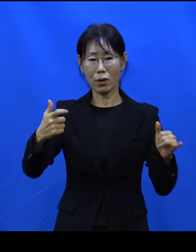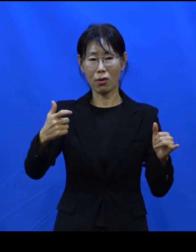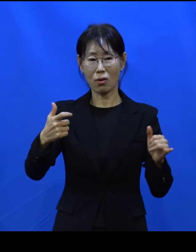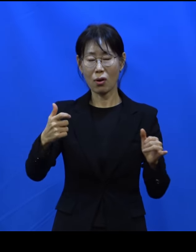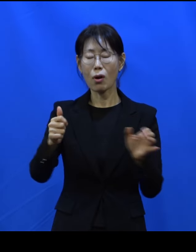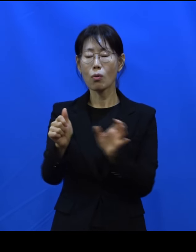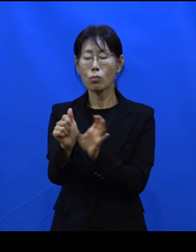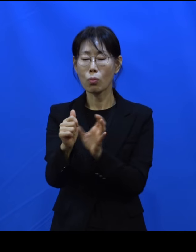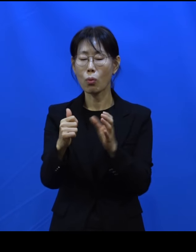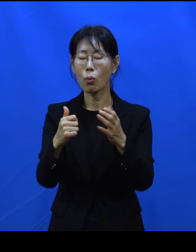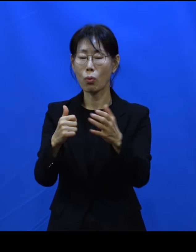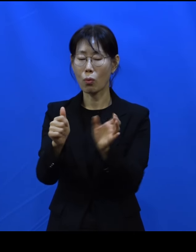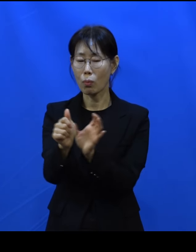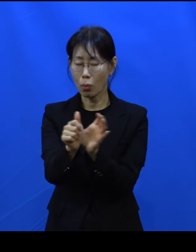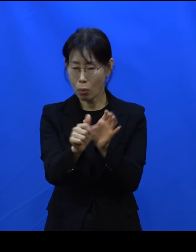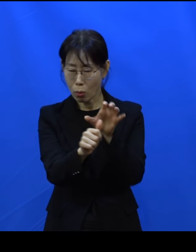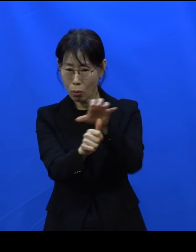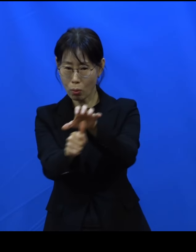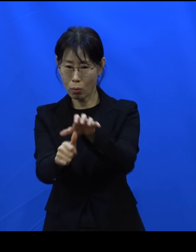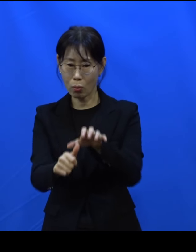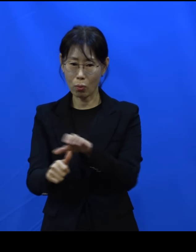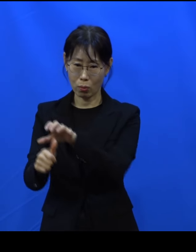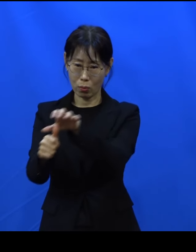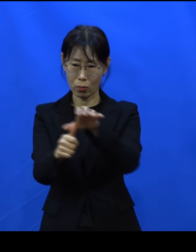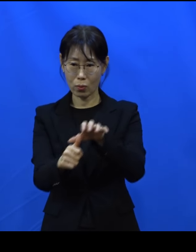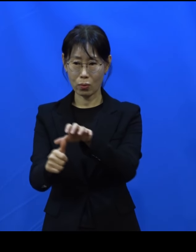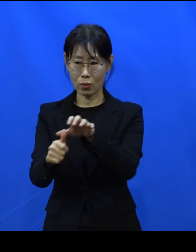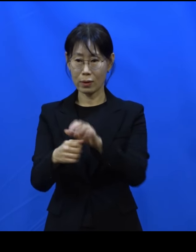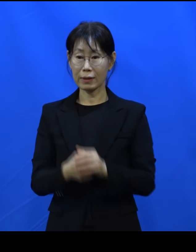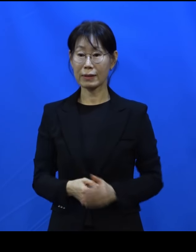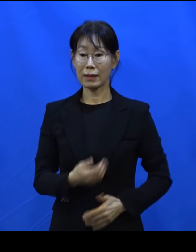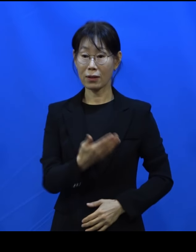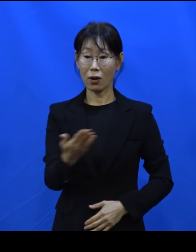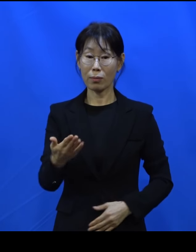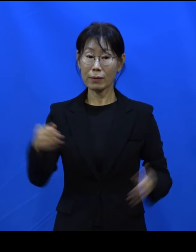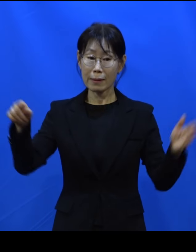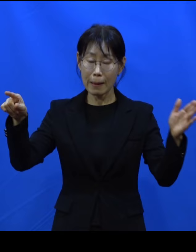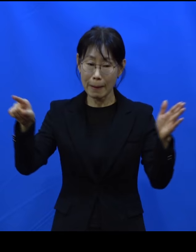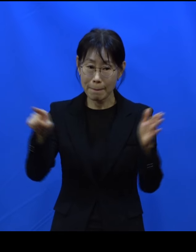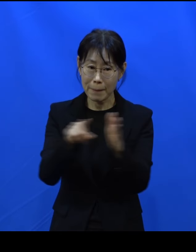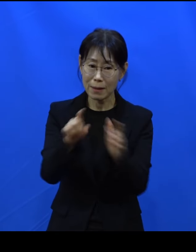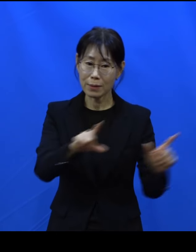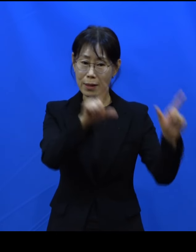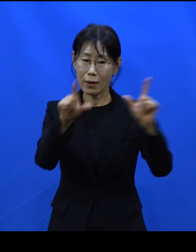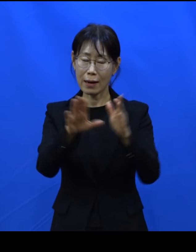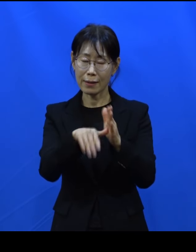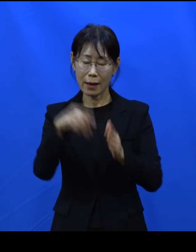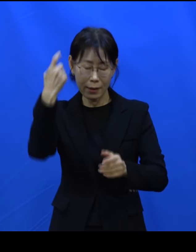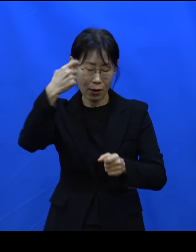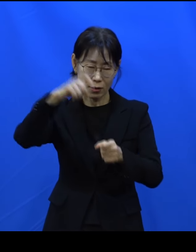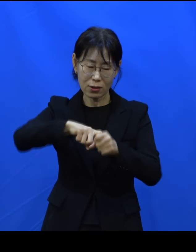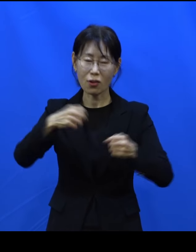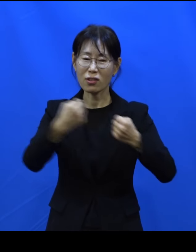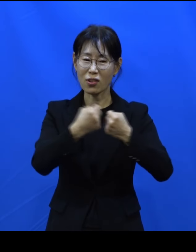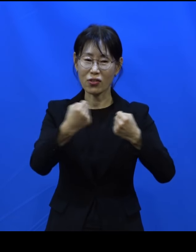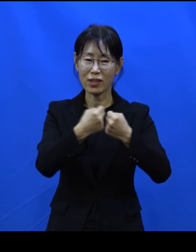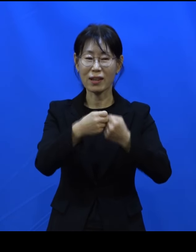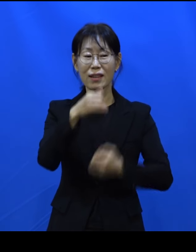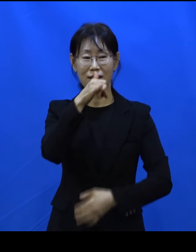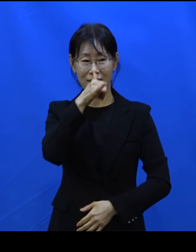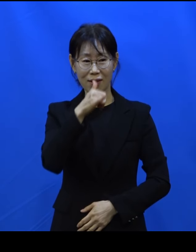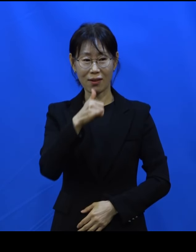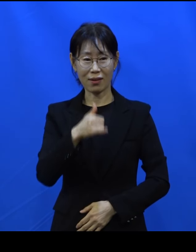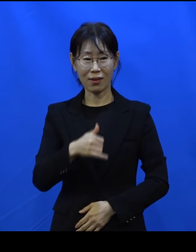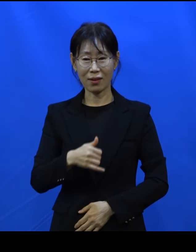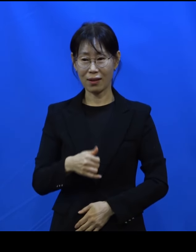자, 여러분, 지상에 우리의 삶은 언제든지 전투가 벌어집니다. 우리의 신앙의 여정은 영적 전쟁이잖아요. 그죠? 우리를